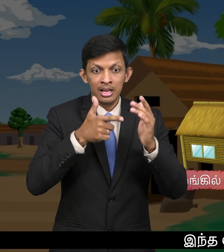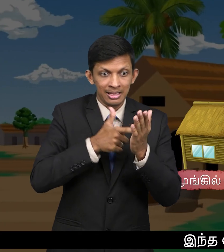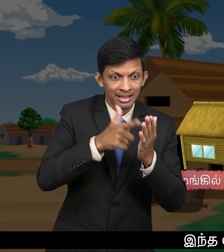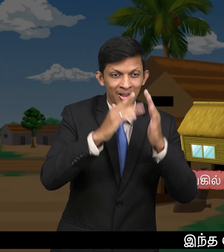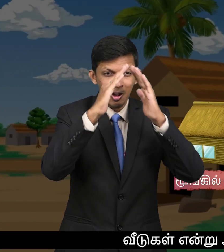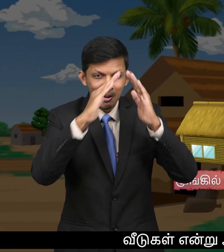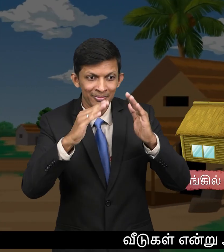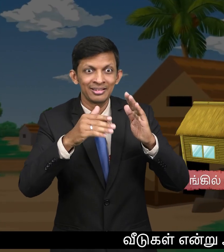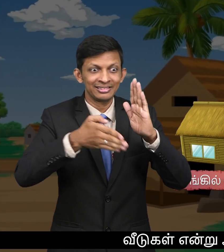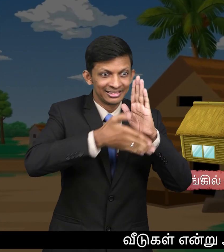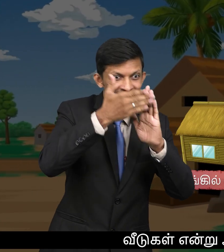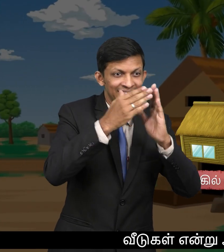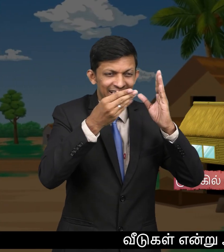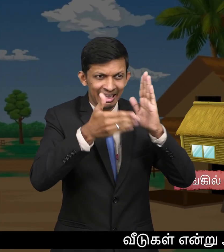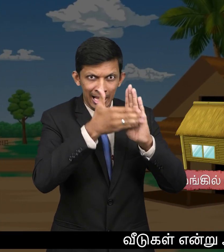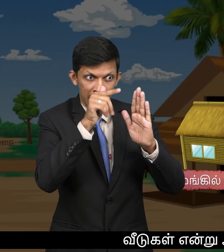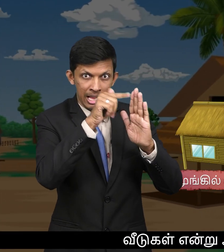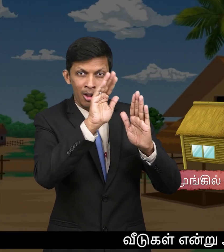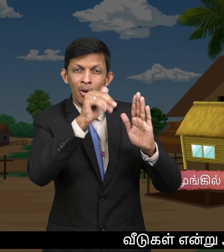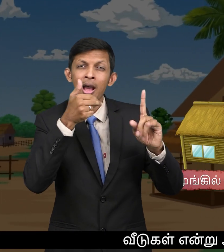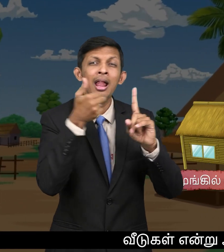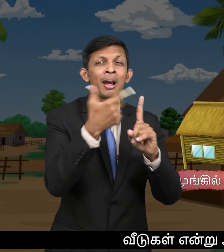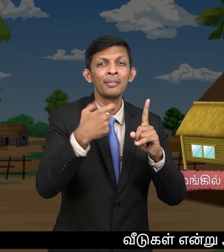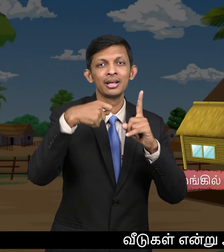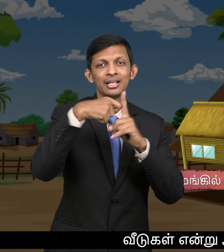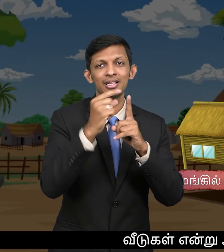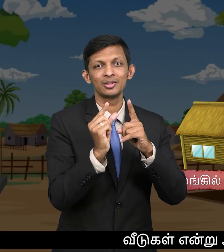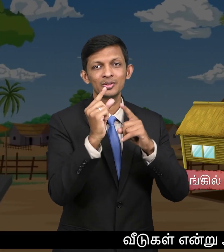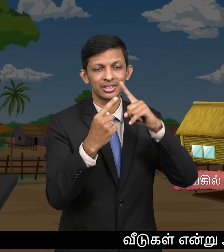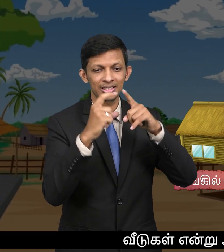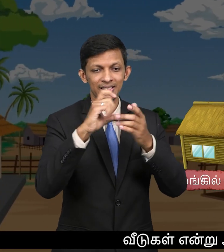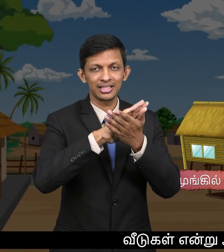இந்த வீடுகள் குச்சா வீடுகள் என்று அழைக்கப்படுகின்றன.